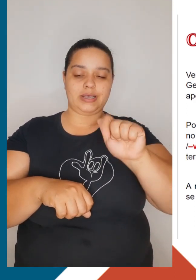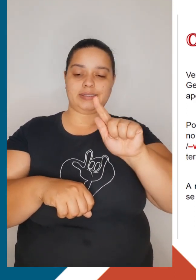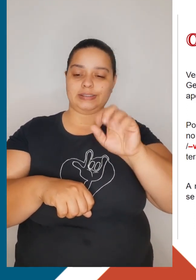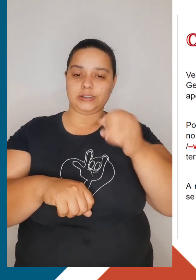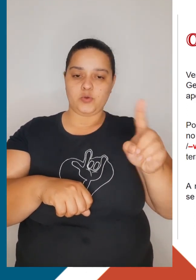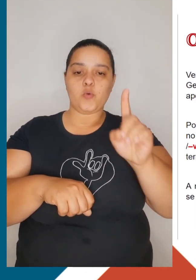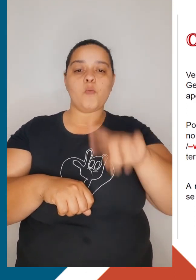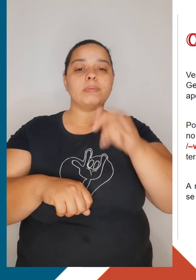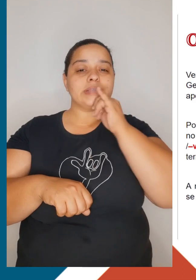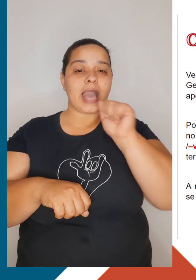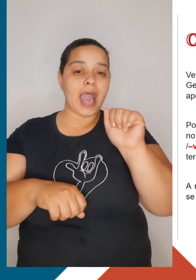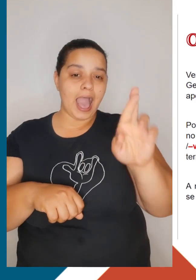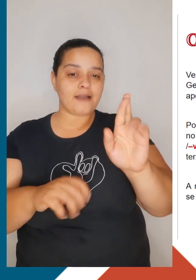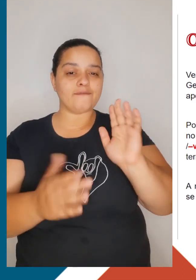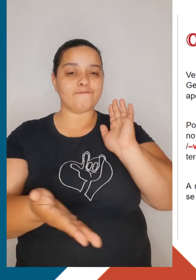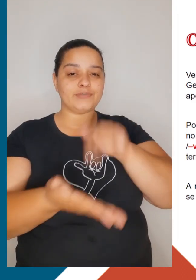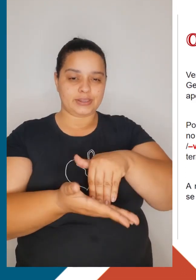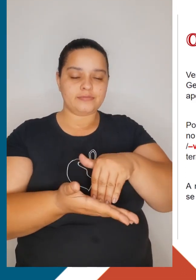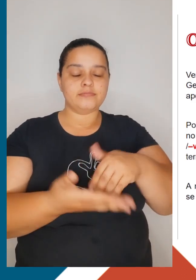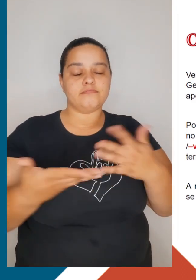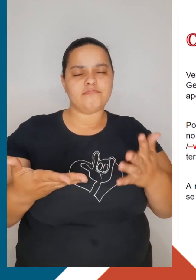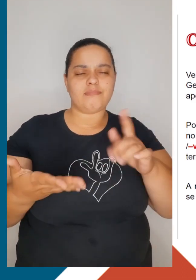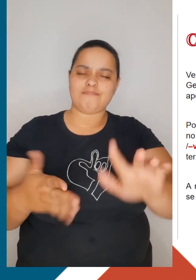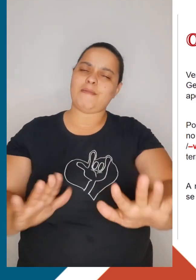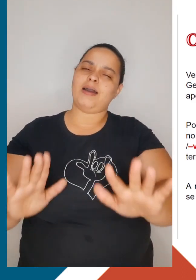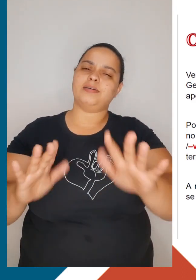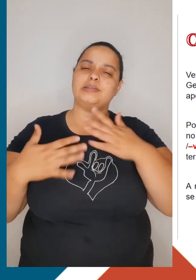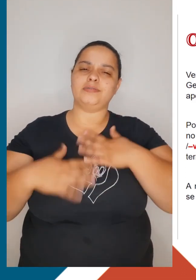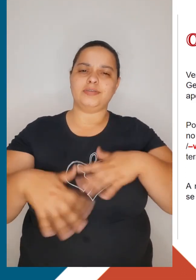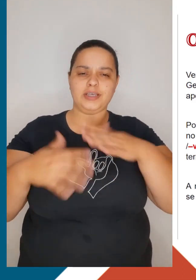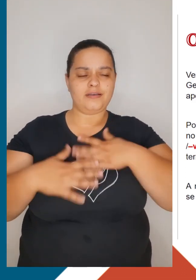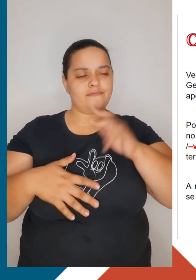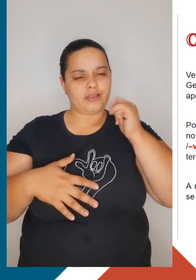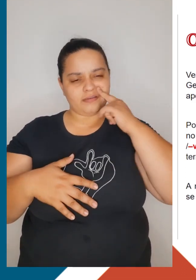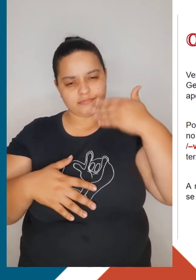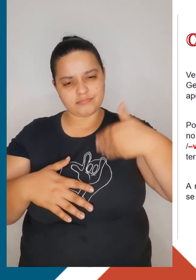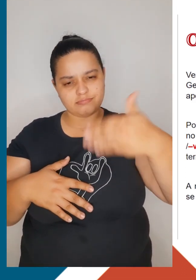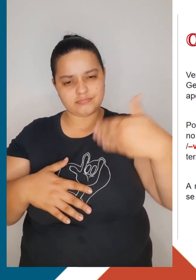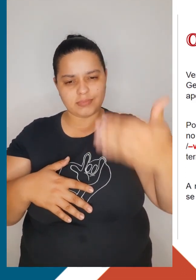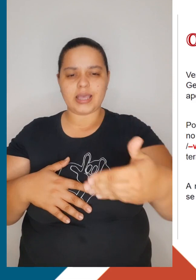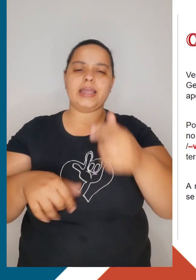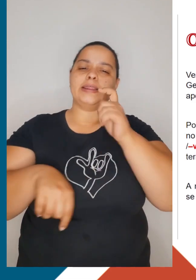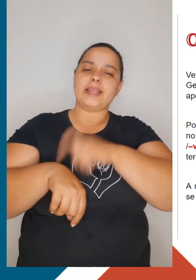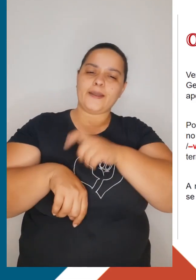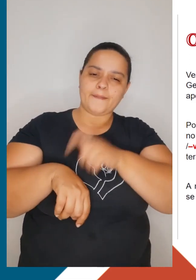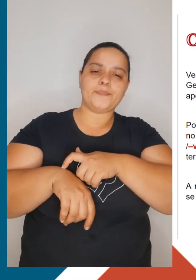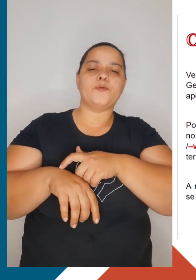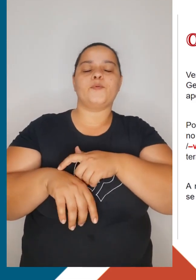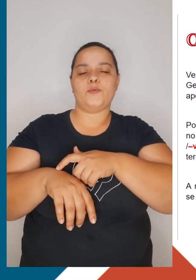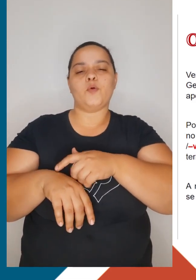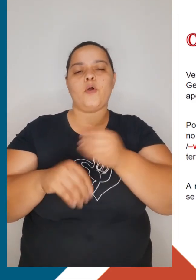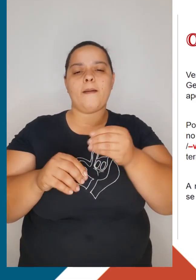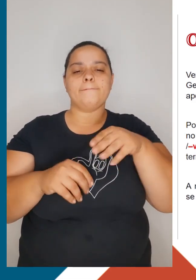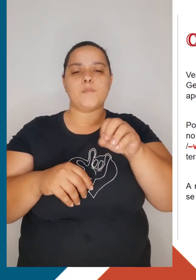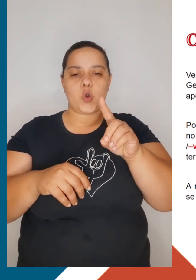os verbos terminados em a no infinitivo. Mas fique tranquilo, veremos mais adiante sobre o emprego dos tempos e modos